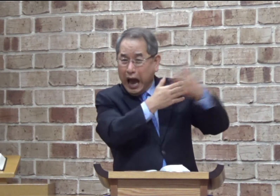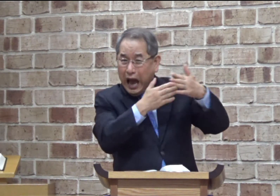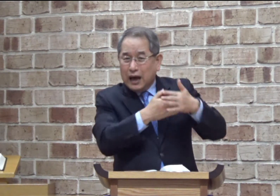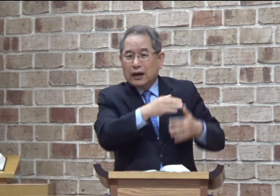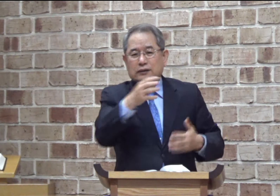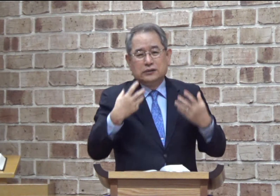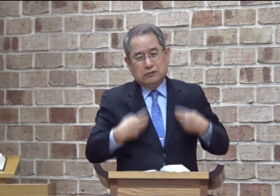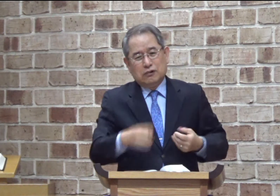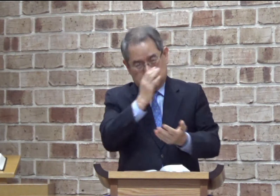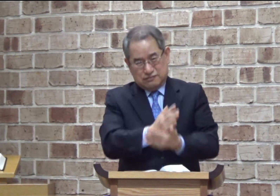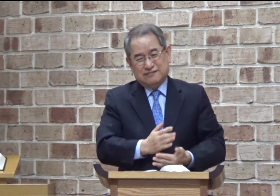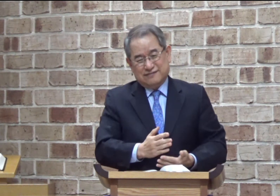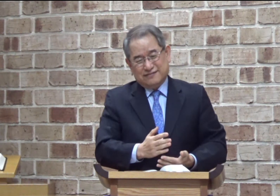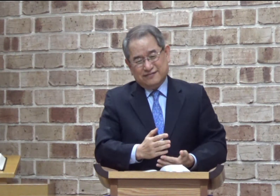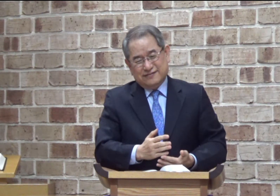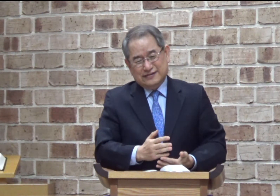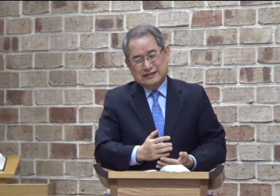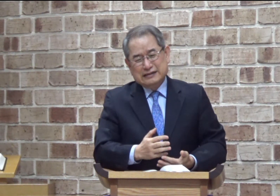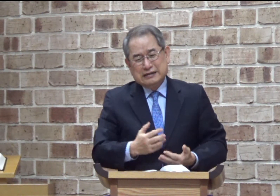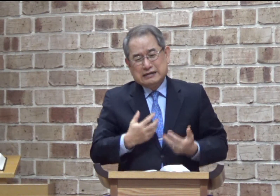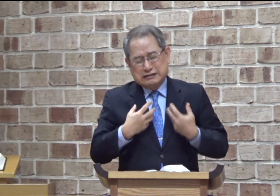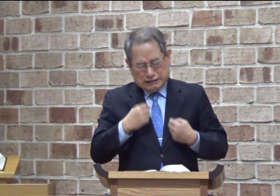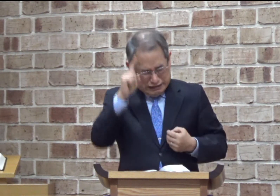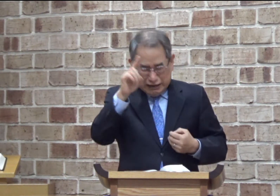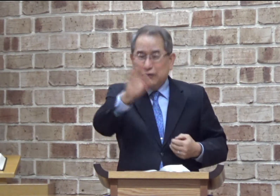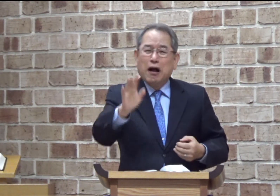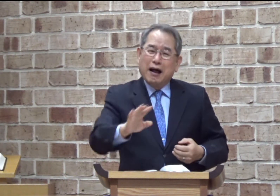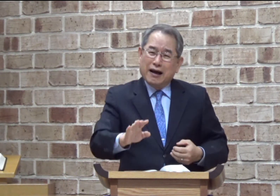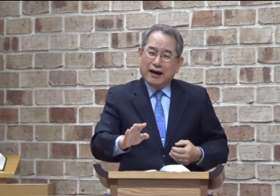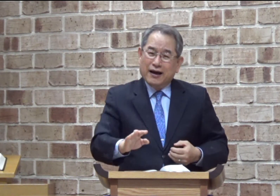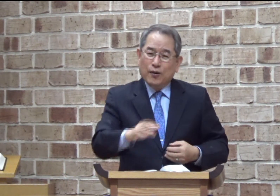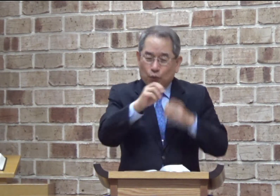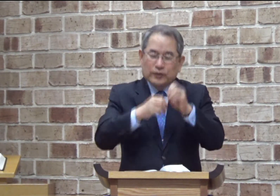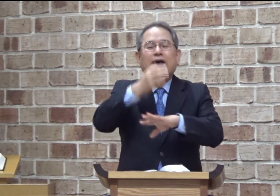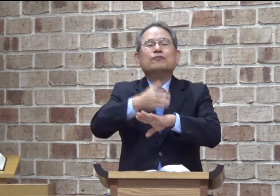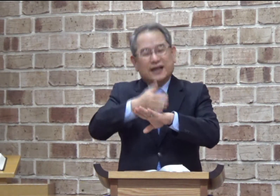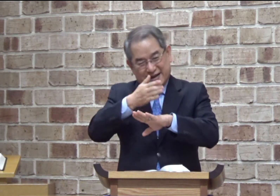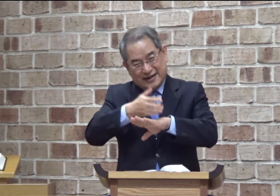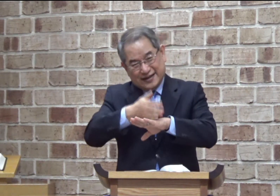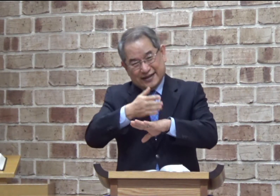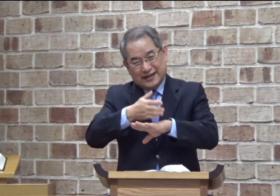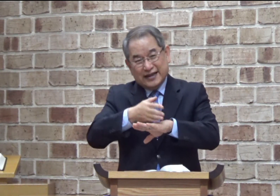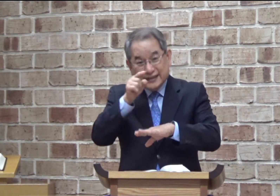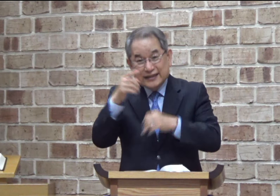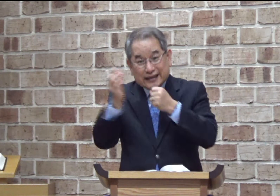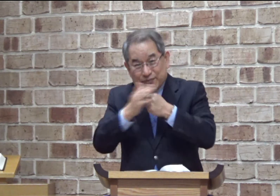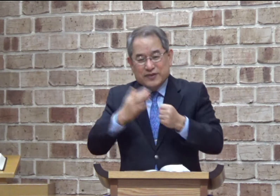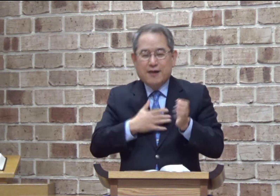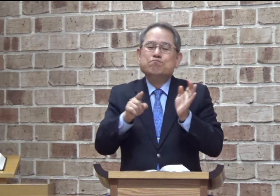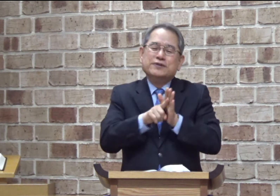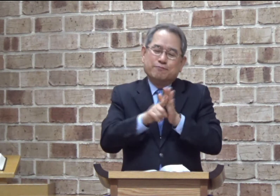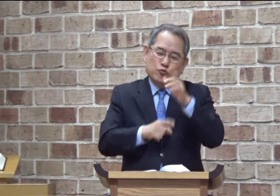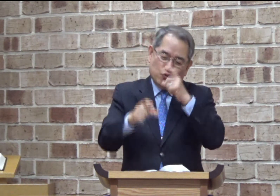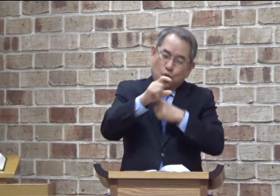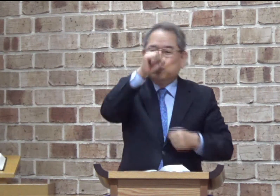걱정과 힘들고 답답한 일, 그러나 하나님께 응답받지 못한 일이 있으십니까? 실망하지 마십시오.